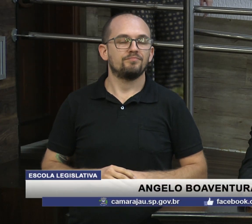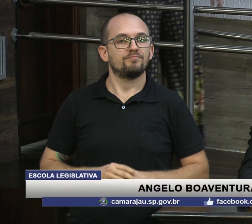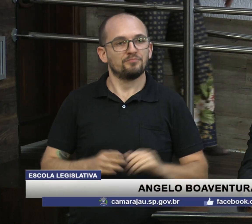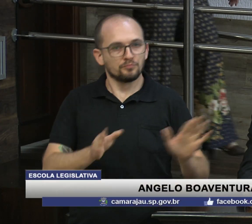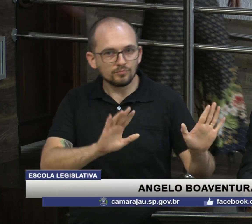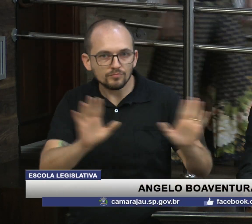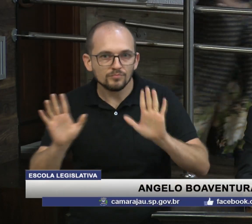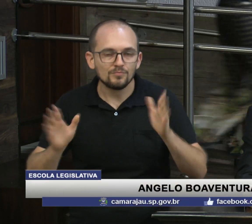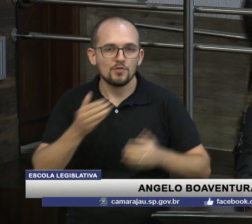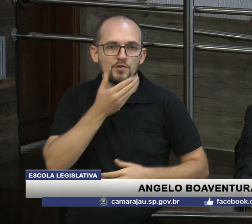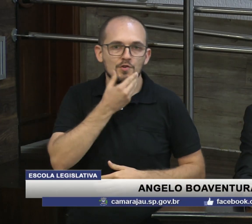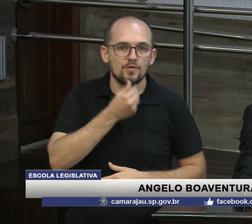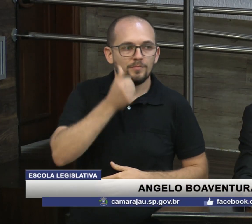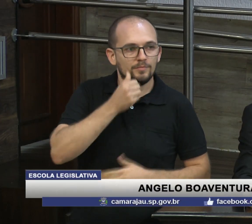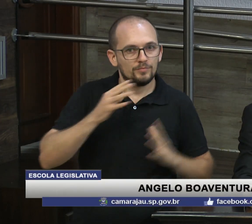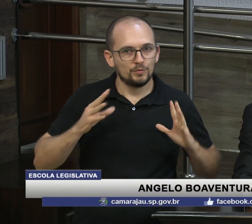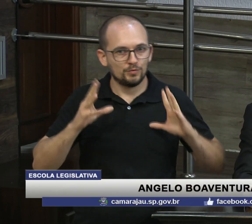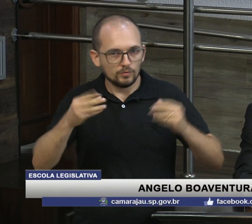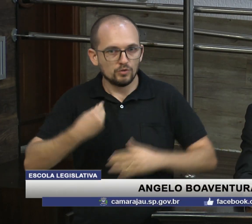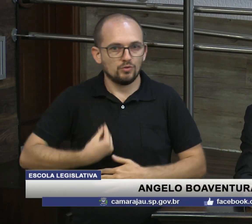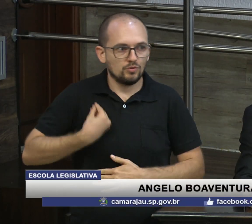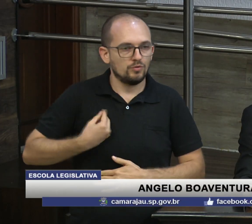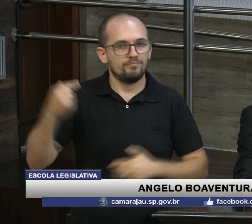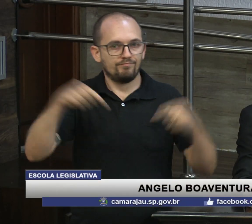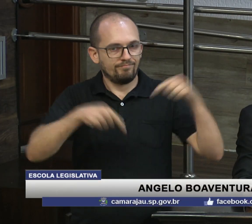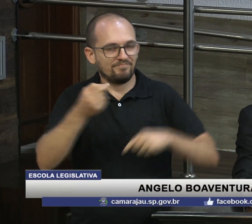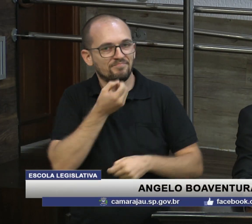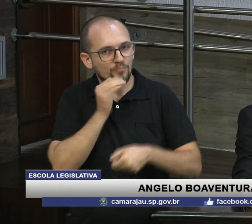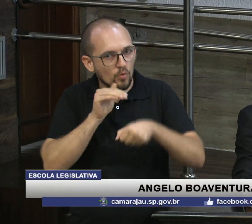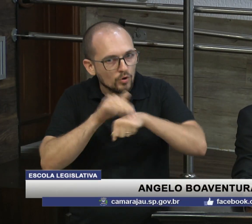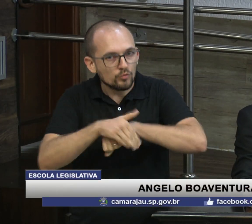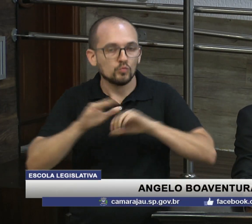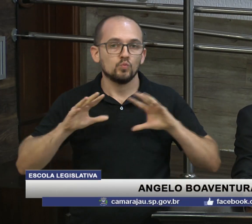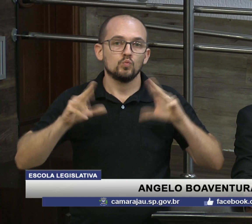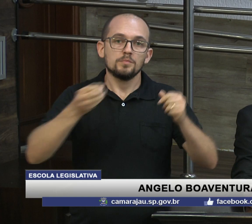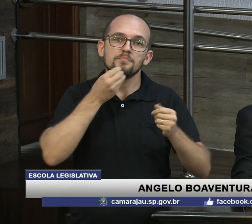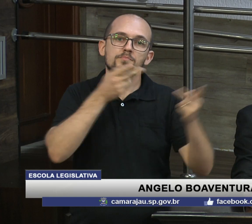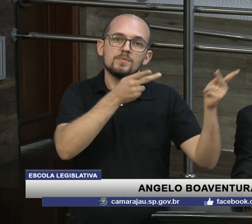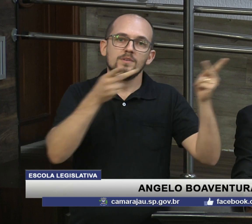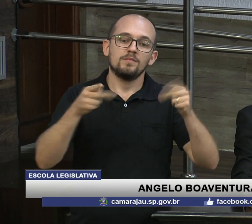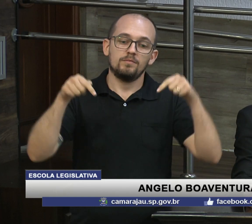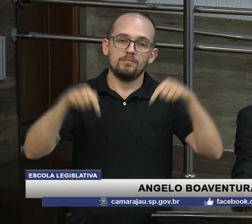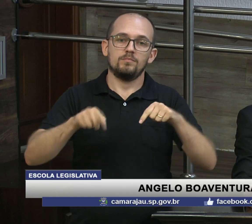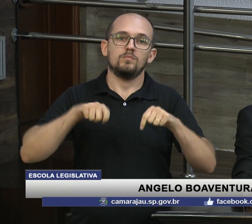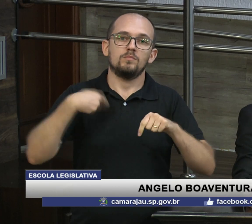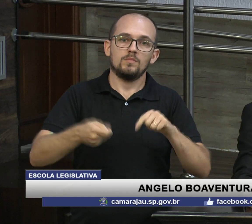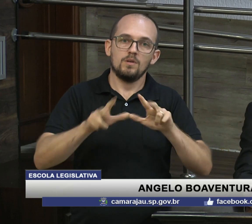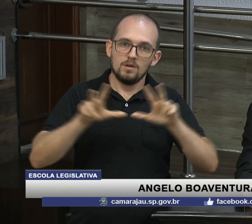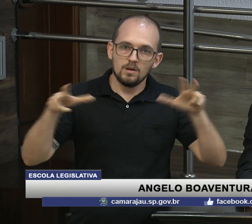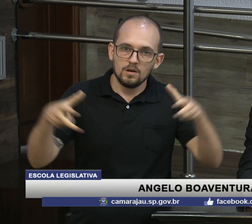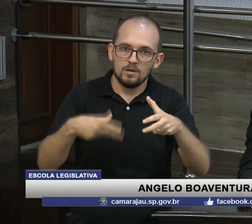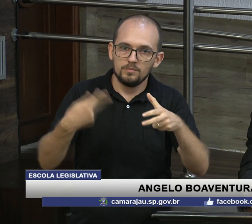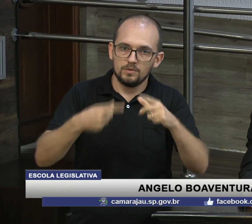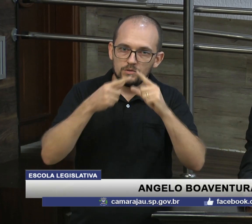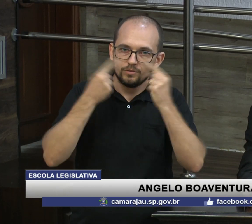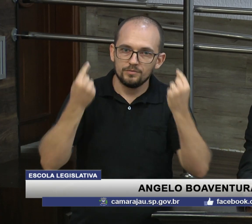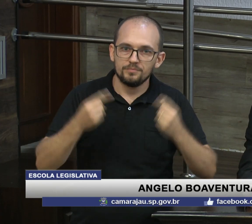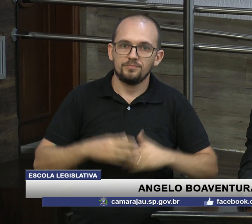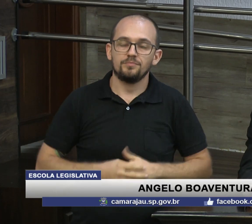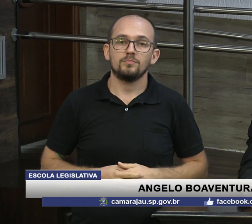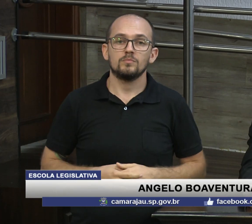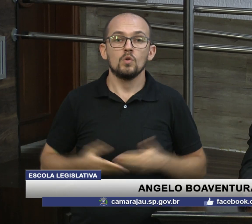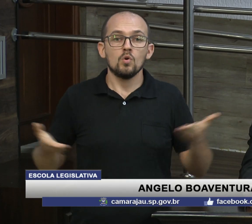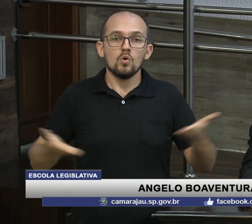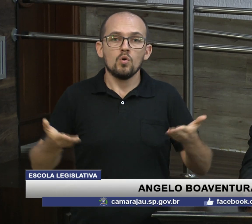Senhoras e senhores, autoridades e público presente, uma boa noite a todos. Sejam muito bem-vindos à Câmara Municipal de Jaú.